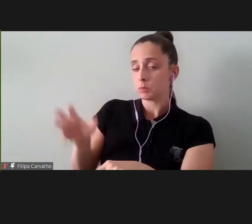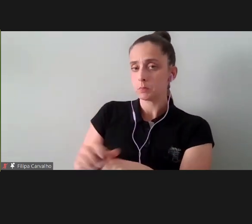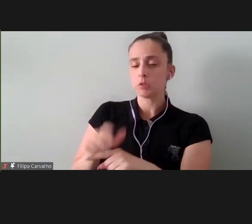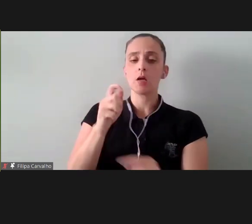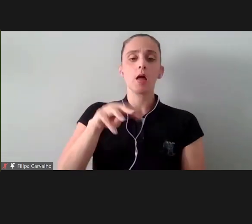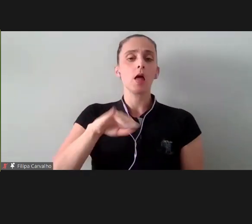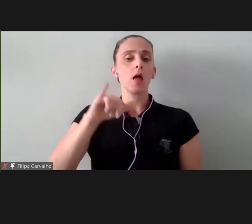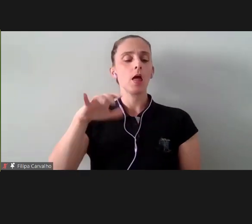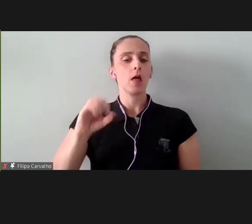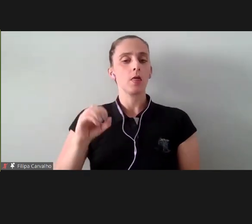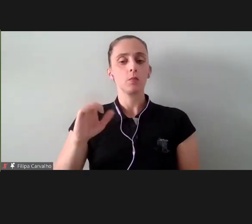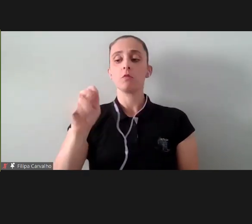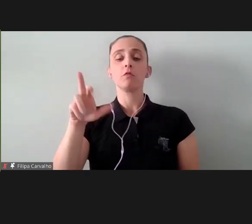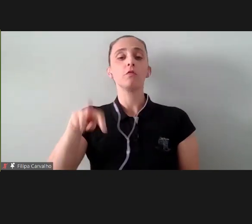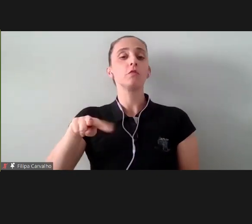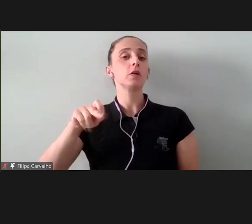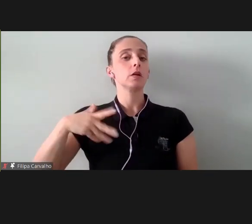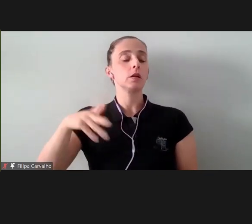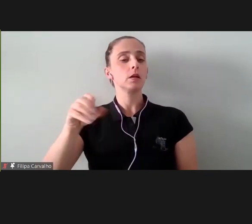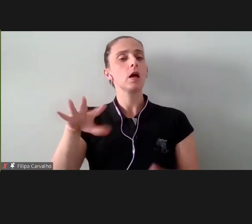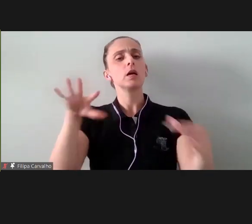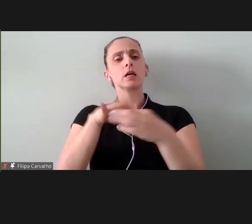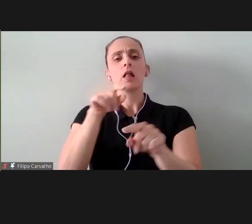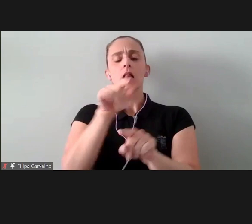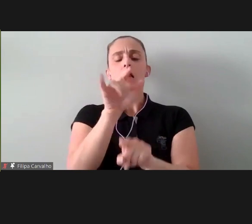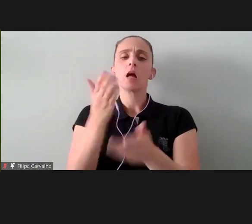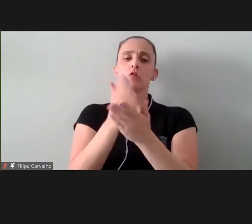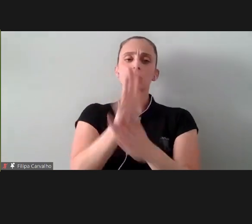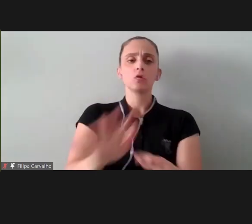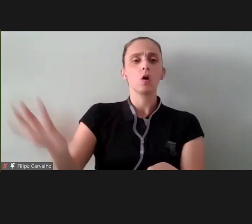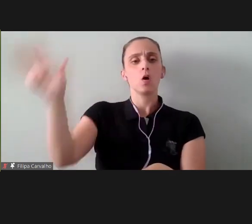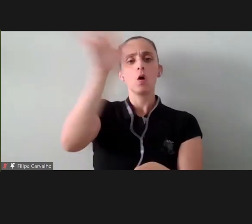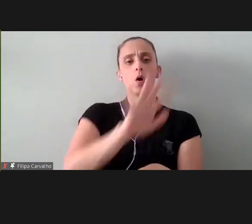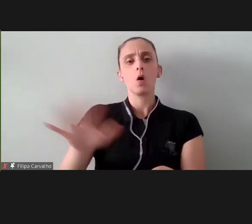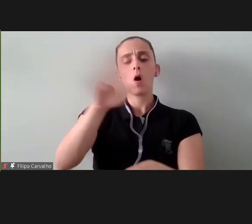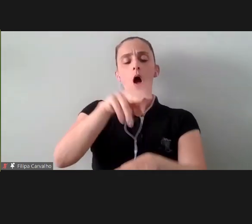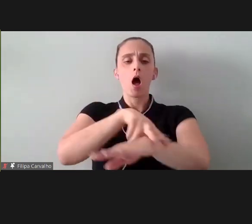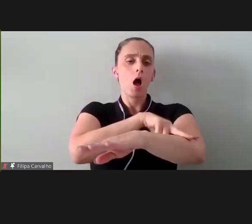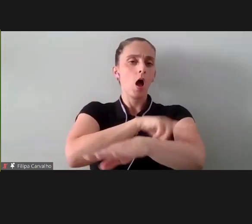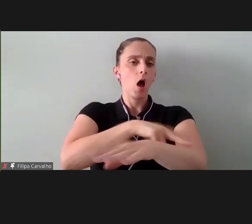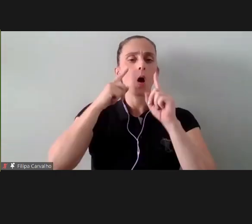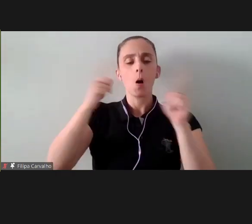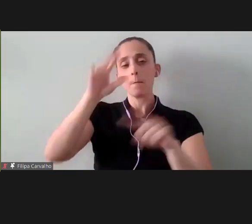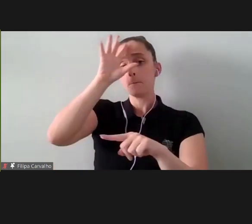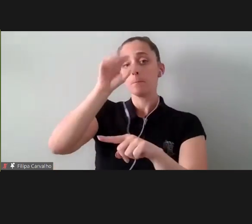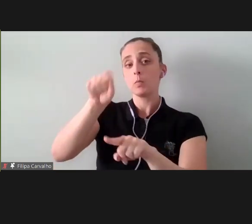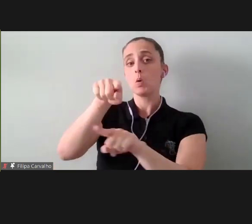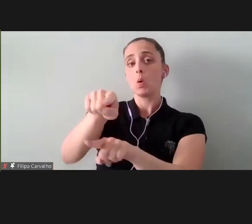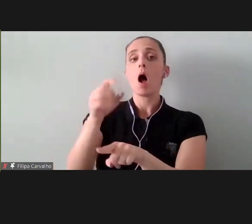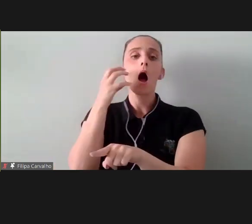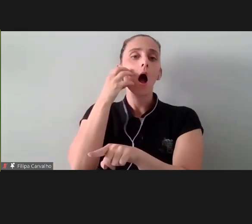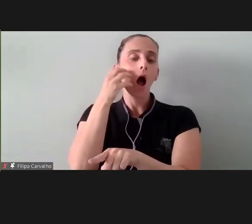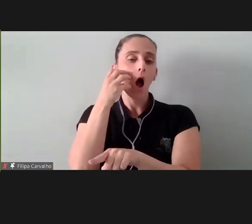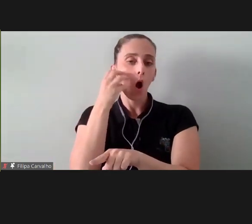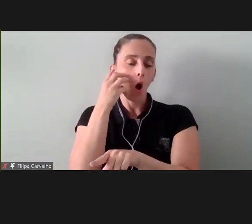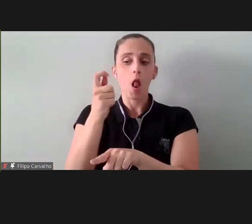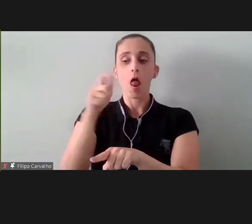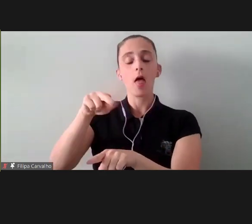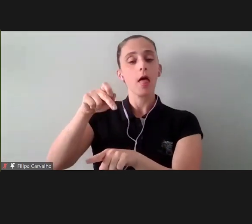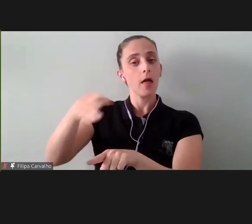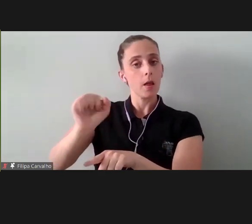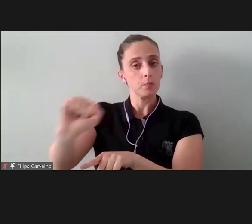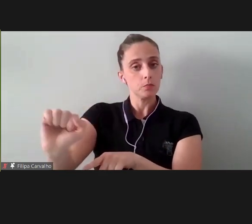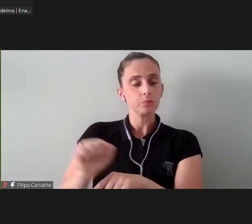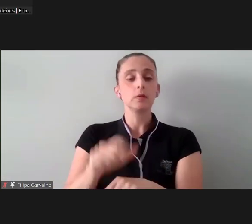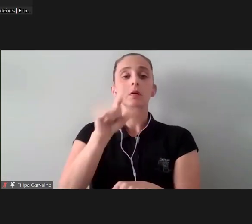Fernando, administrador para a área de formação da Escola Nacional de Administração Pública, ENAP Angola; Camila Medeiros,